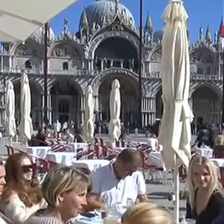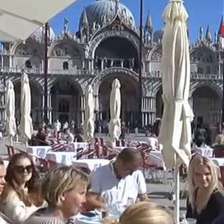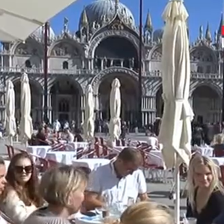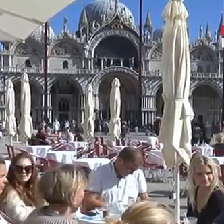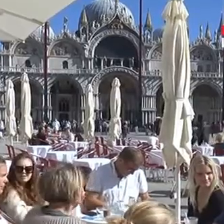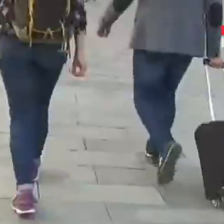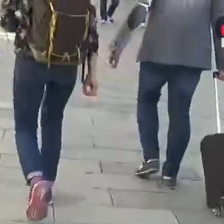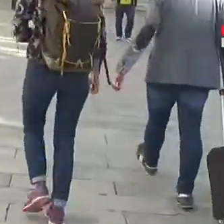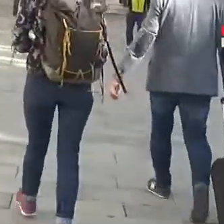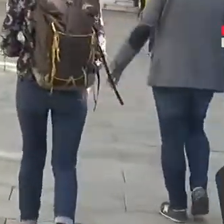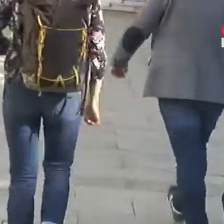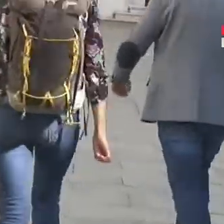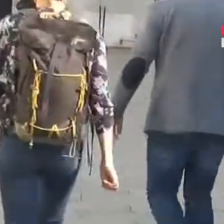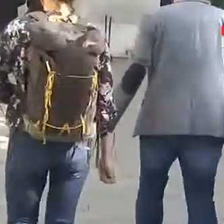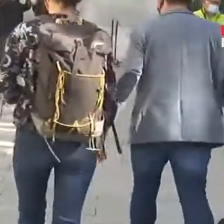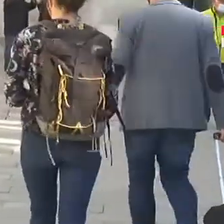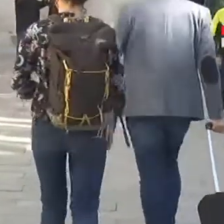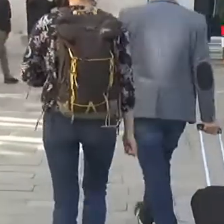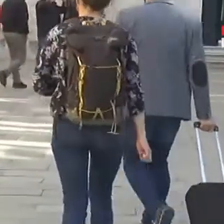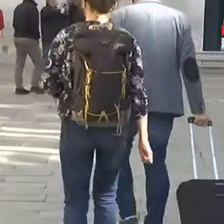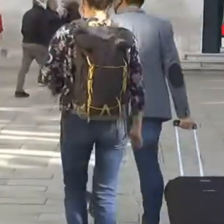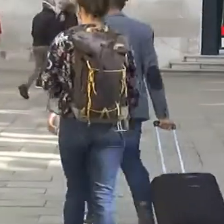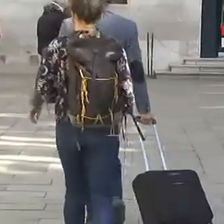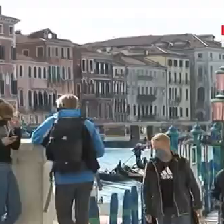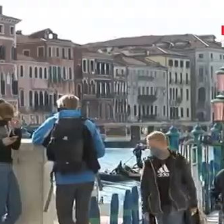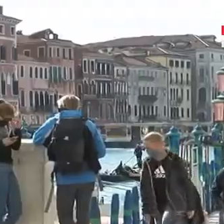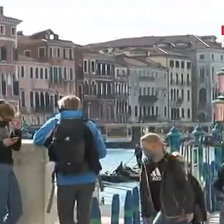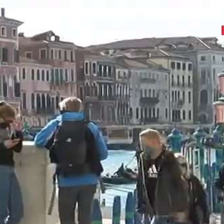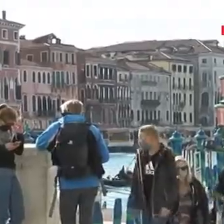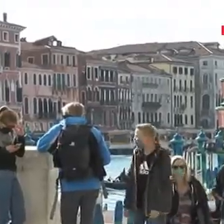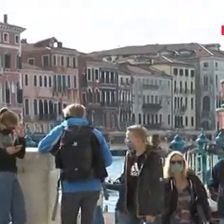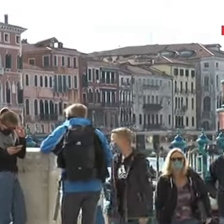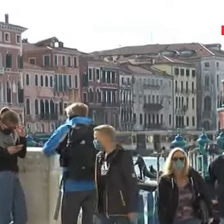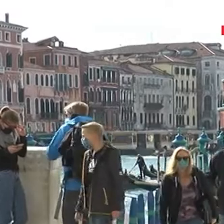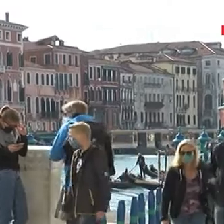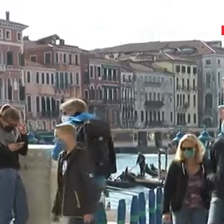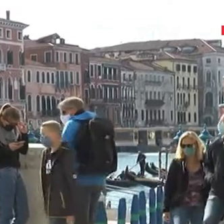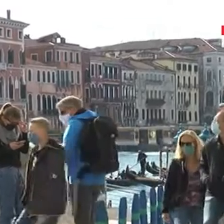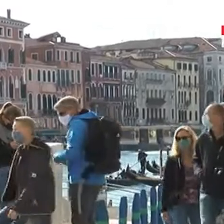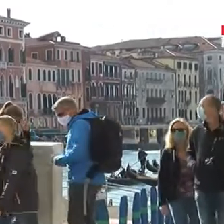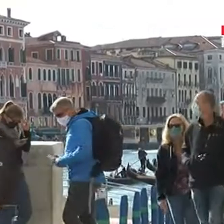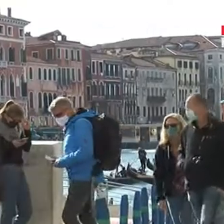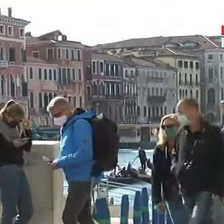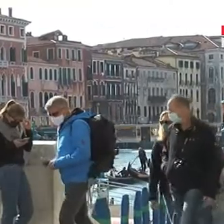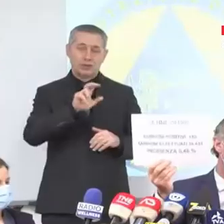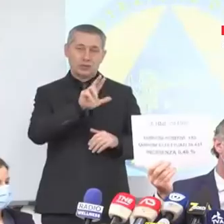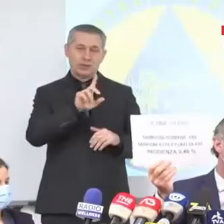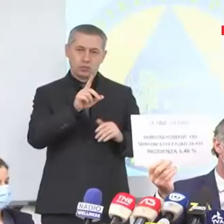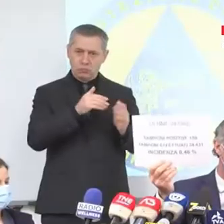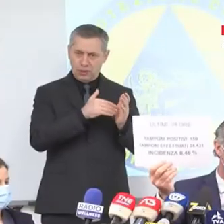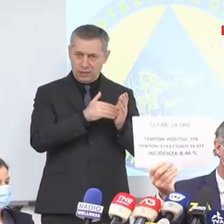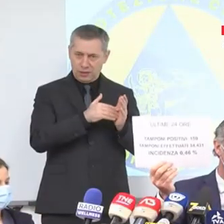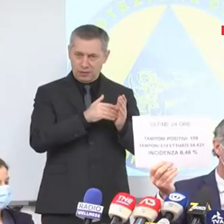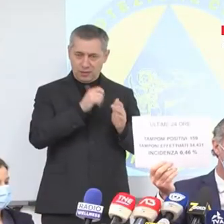indicatori confermano la tendenza in corso, il calo dei contagi con un indice di incidenza sui tamponi solo dello 0,46%. Oggi